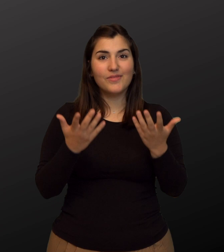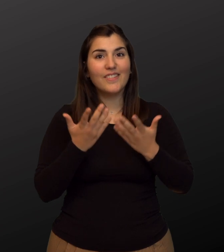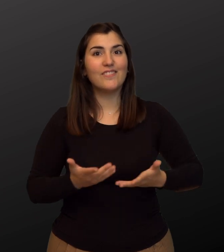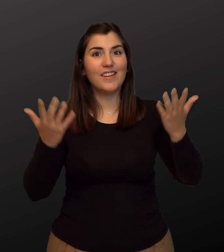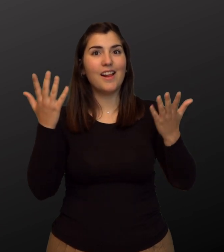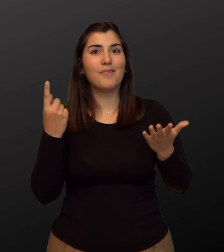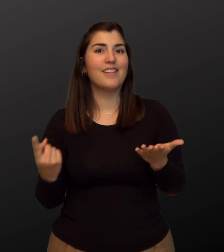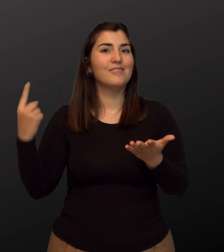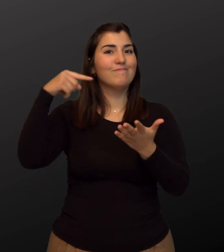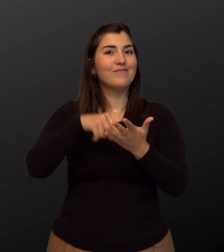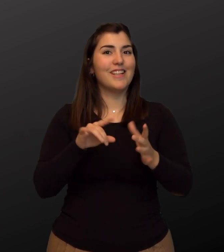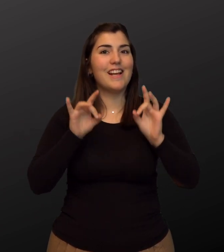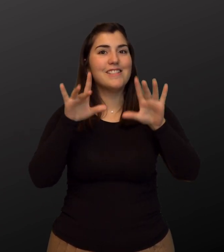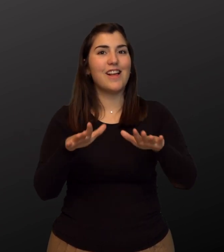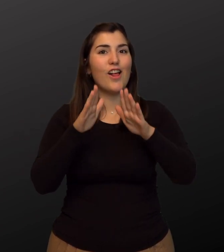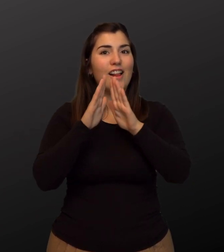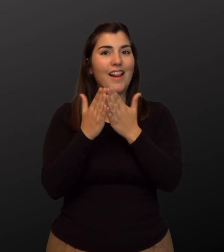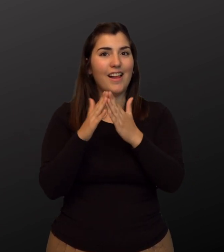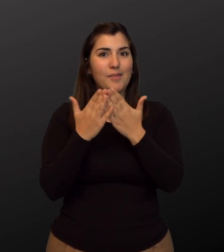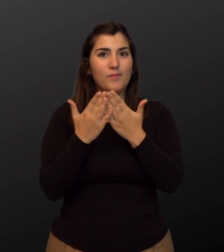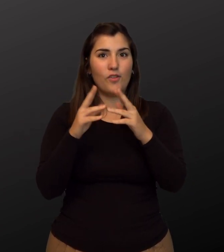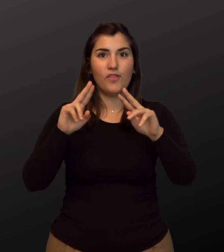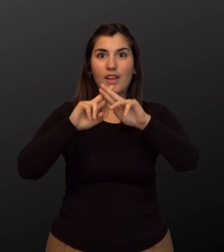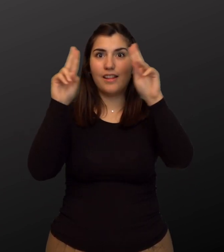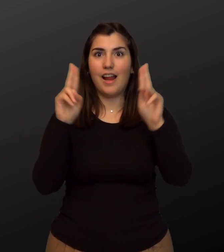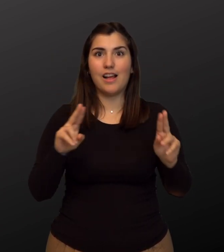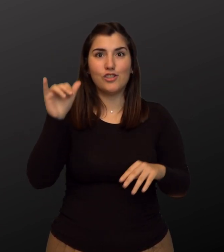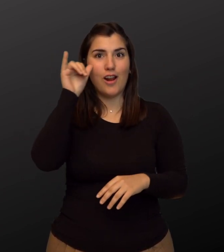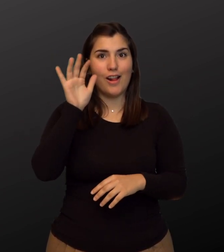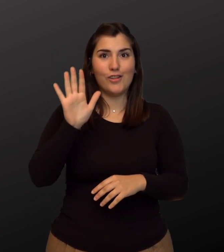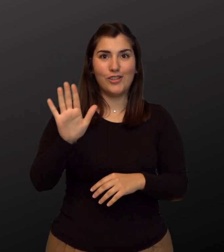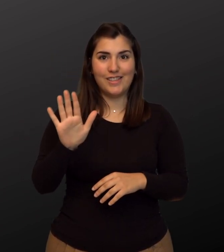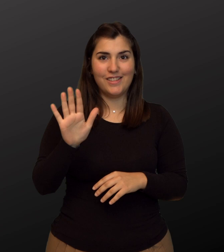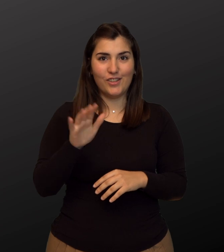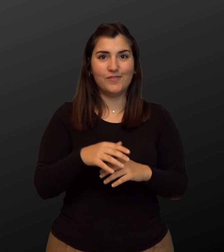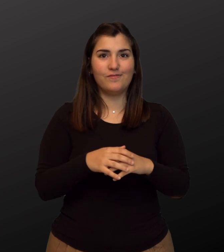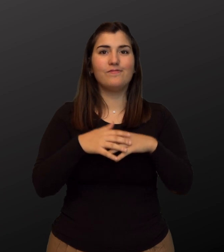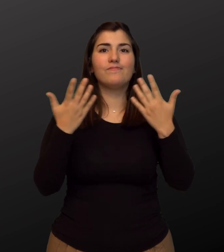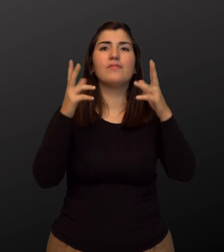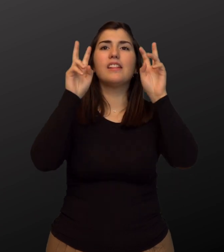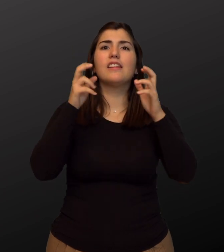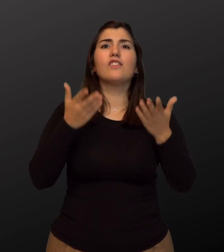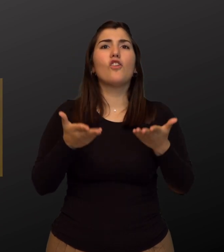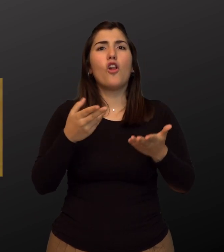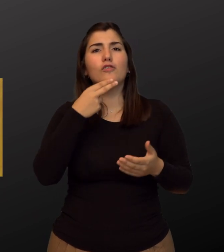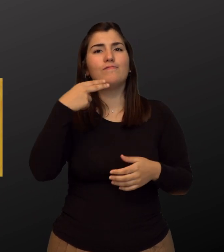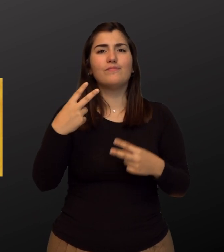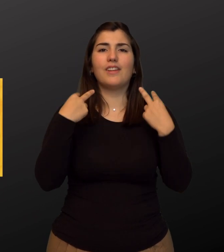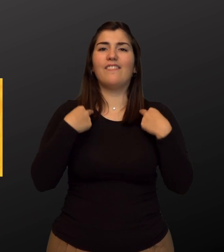finalmente torna il salone internazionale del libro di Torino con il titolo vita